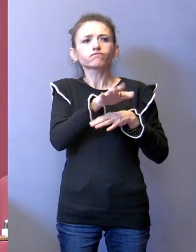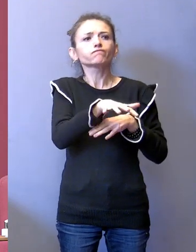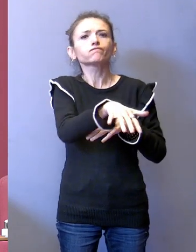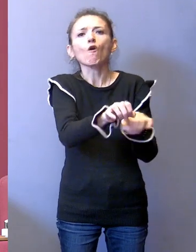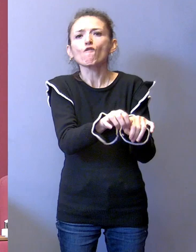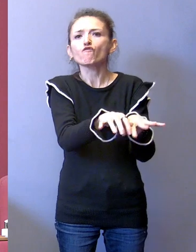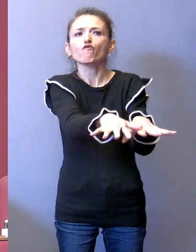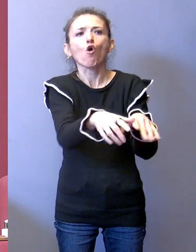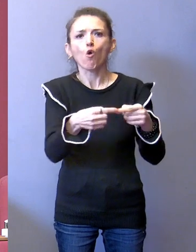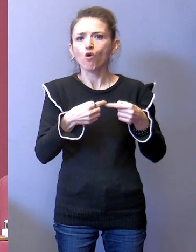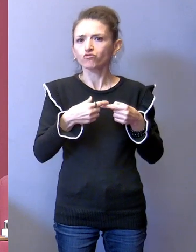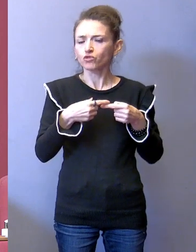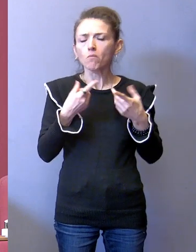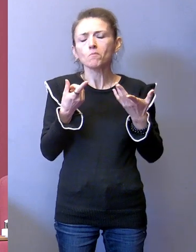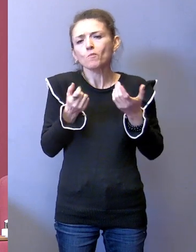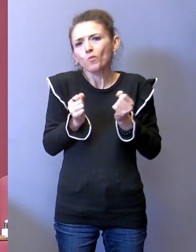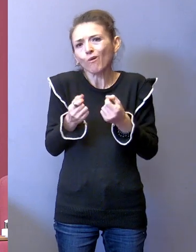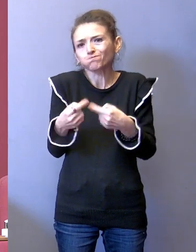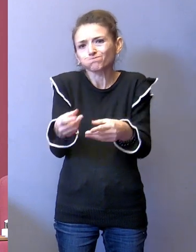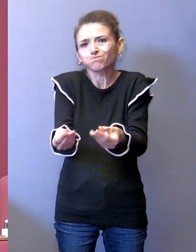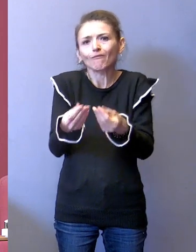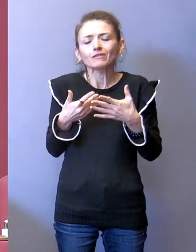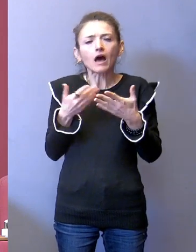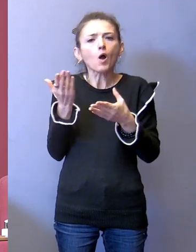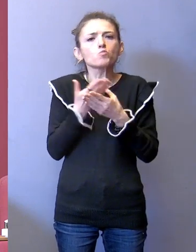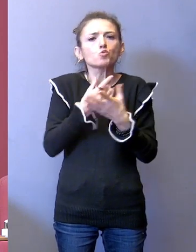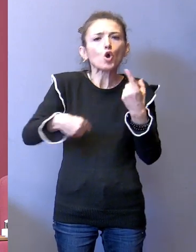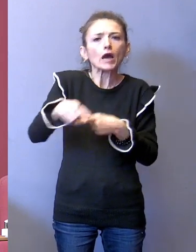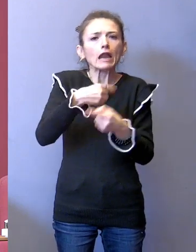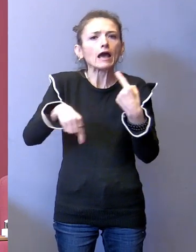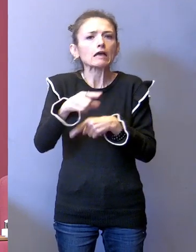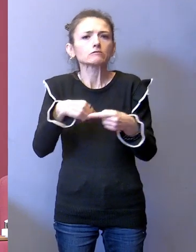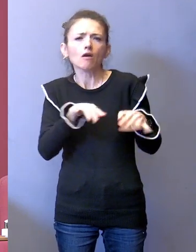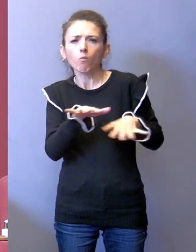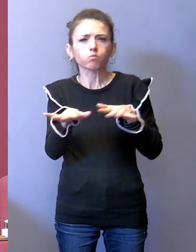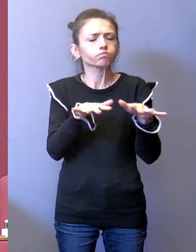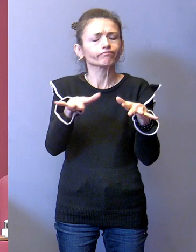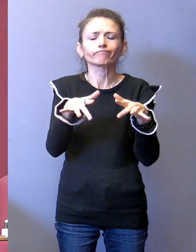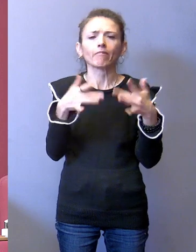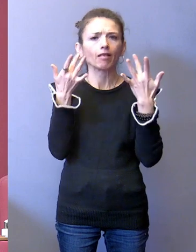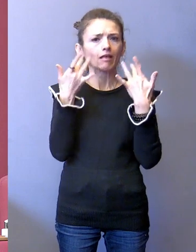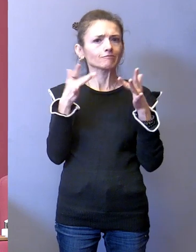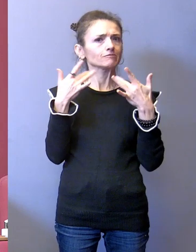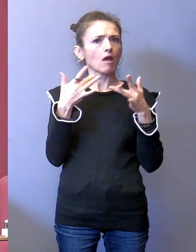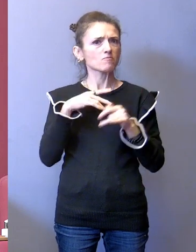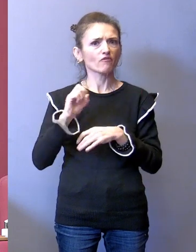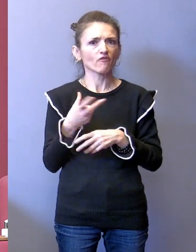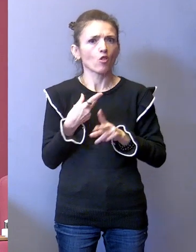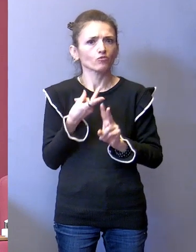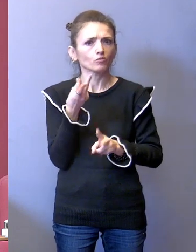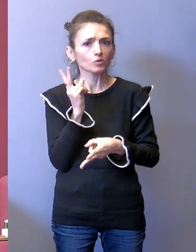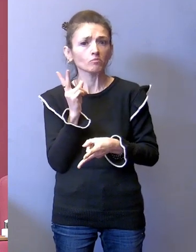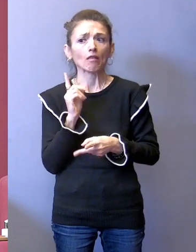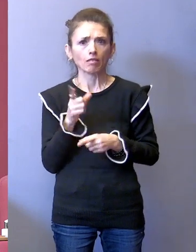questo dovrebbe snellire le procedure burocratiche proprio nei prossimi giorni è previsto un ulteriore incontro e dovremo approfondire